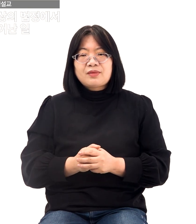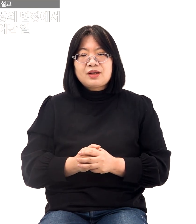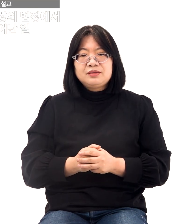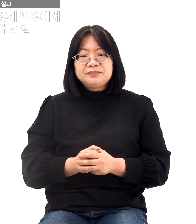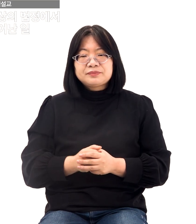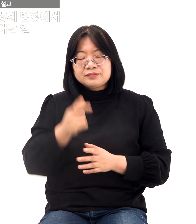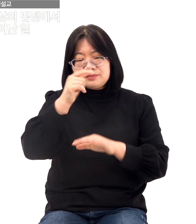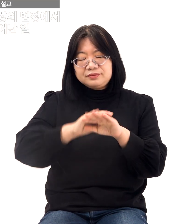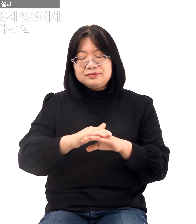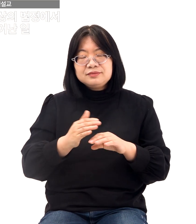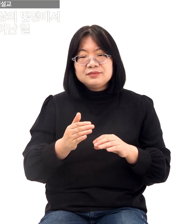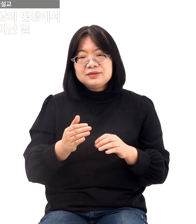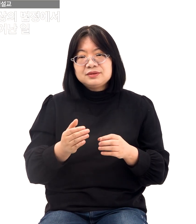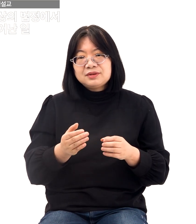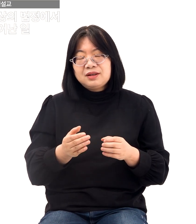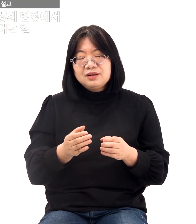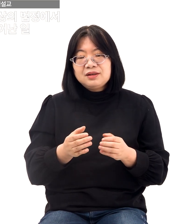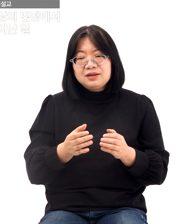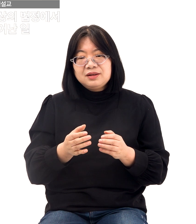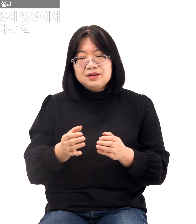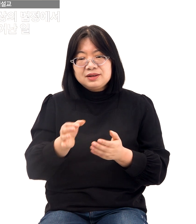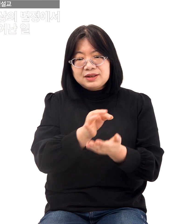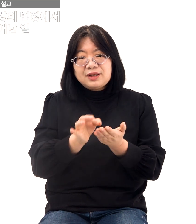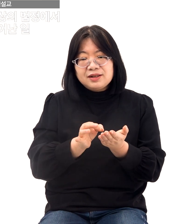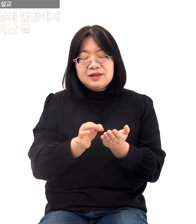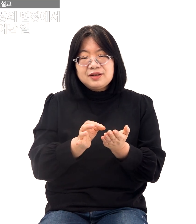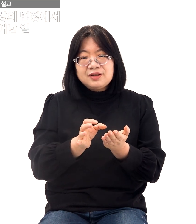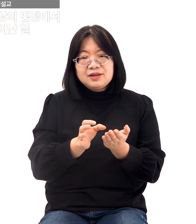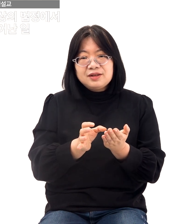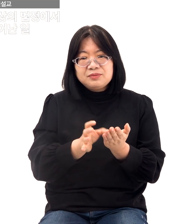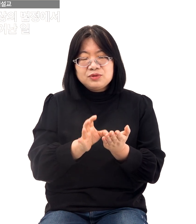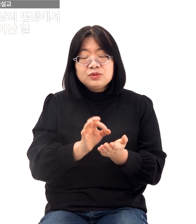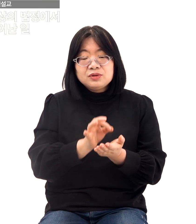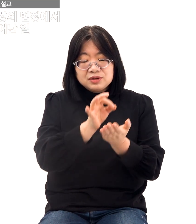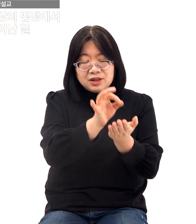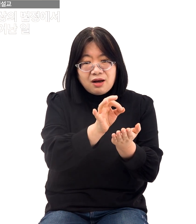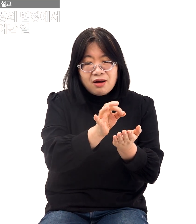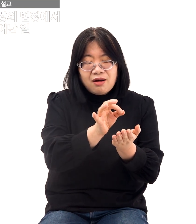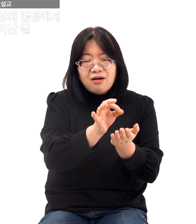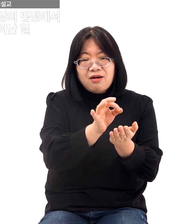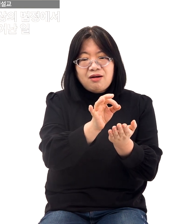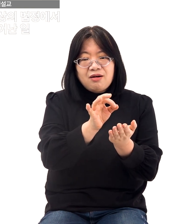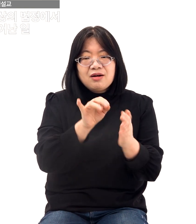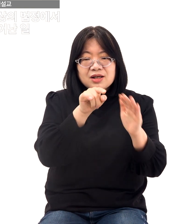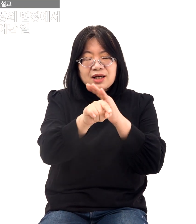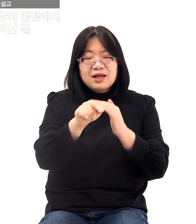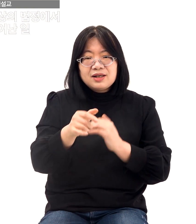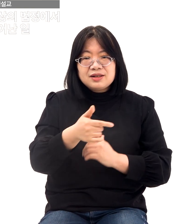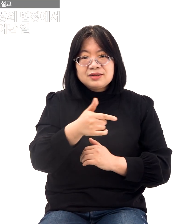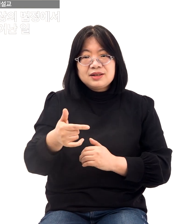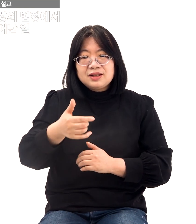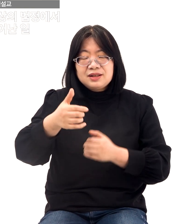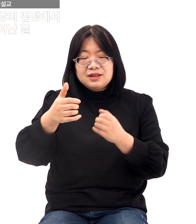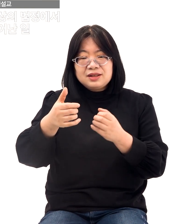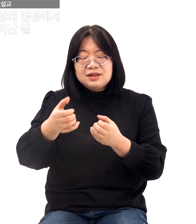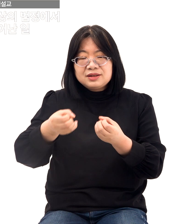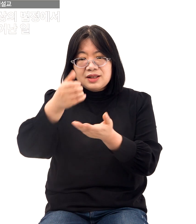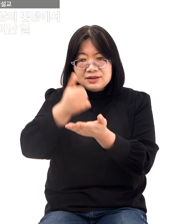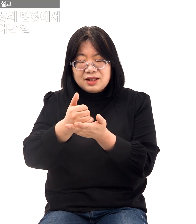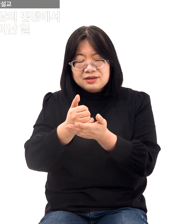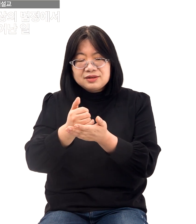예물을 드리러 들어간 제사장이 부정한 예물을 드리면 그 제단이